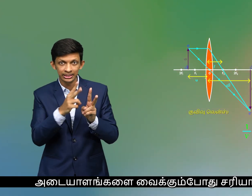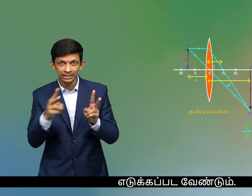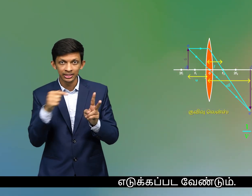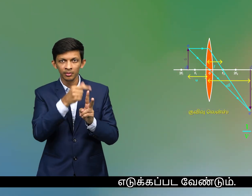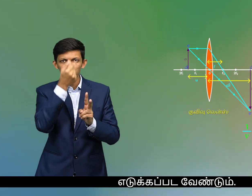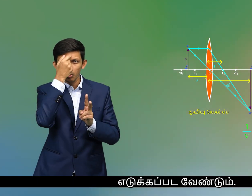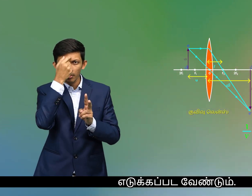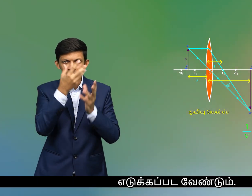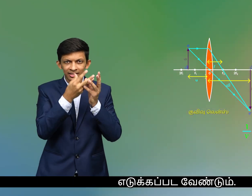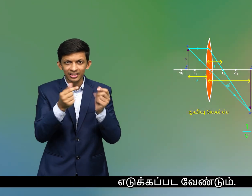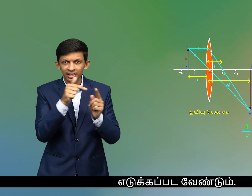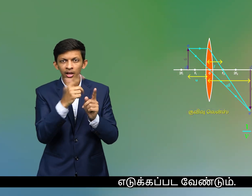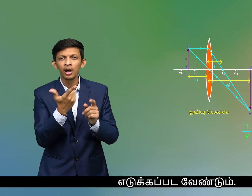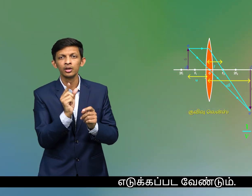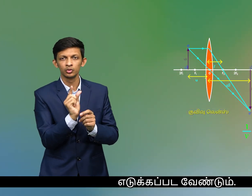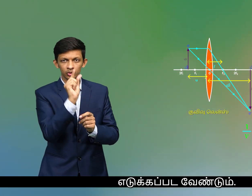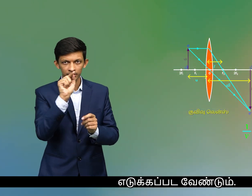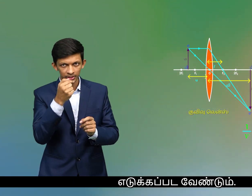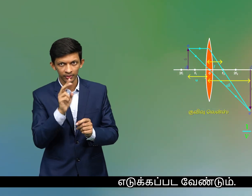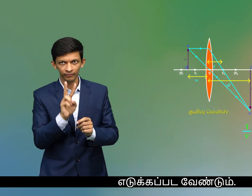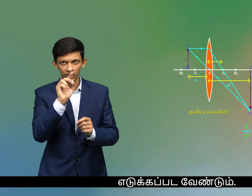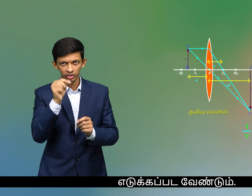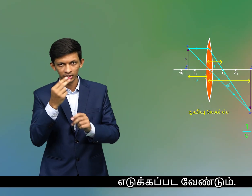கவனிப்பு எடுக்கப்பட வேண்டும்.